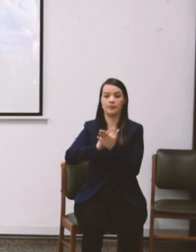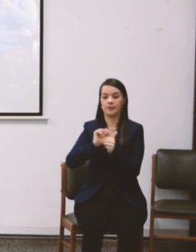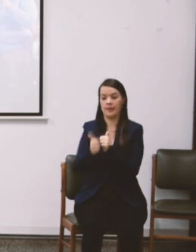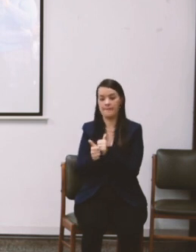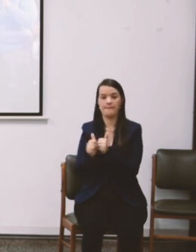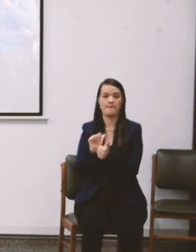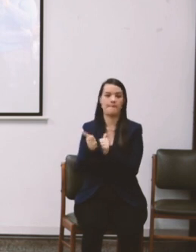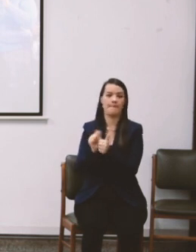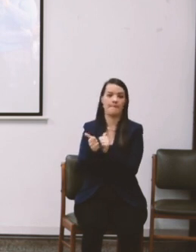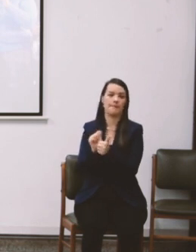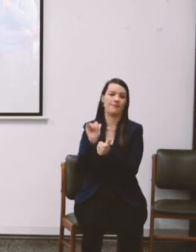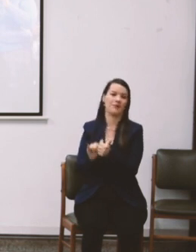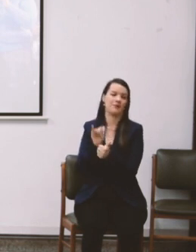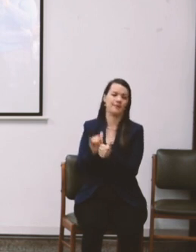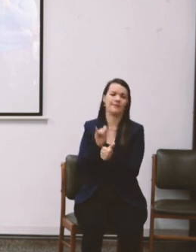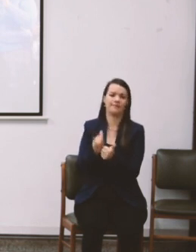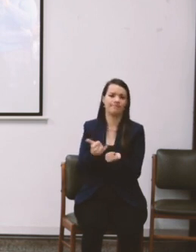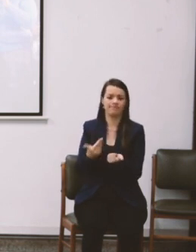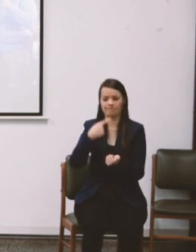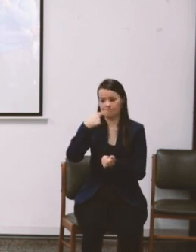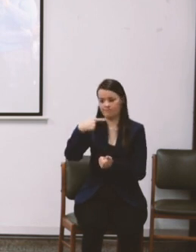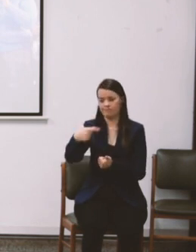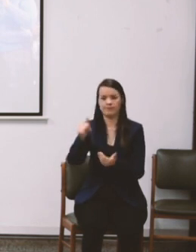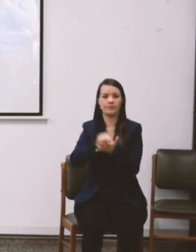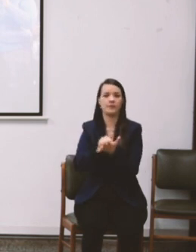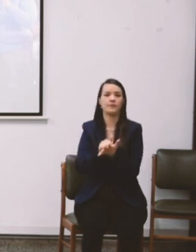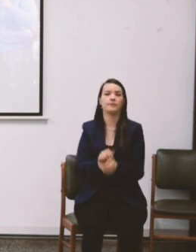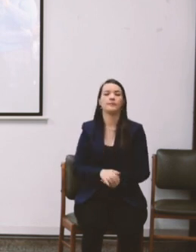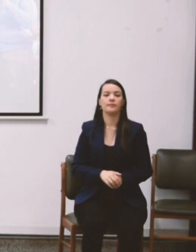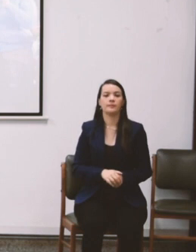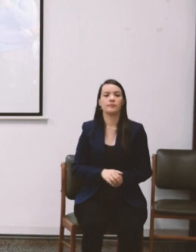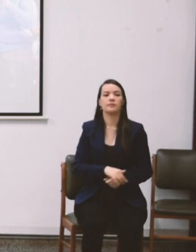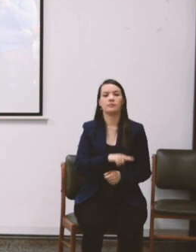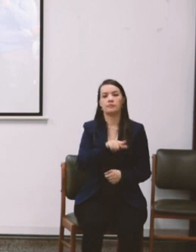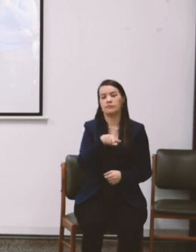cuento siempre, ¿cierto? Entonces son un montón de dinámicas que obviamente pues sí